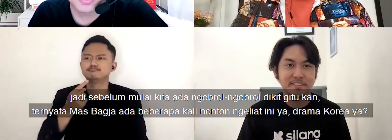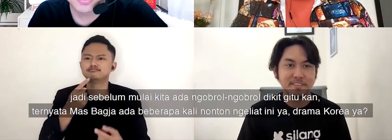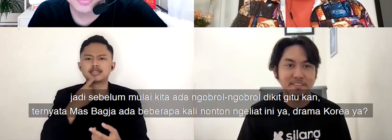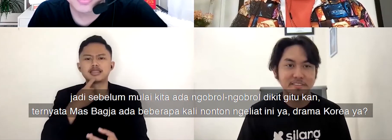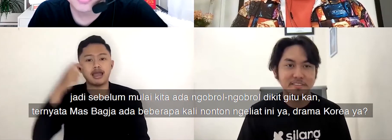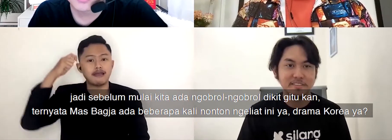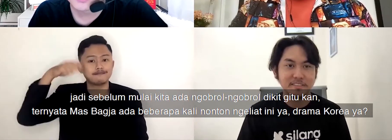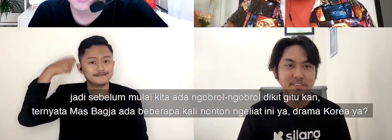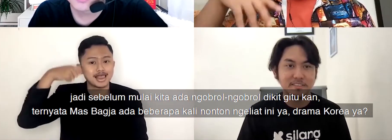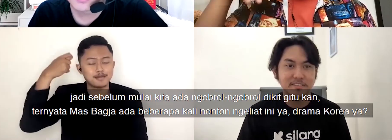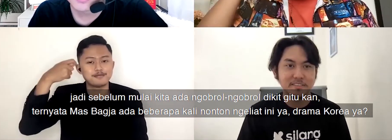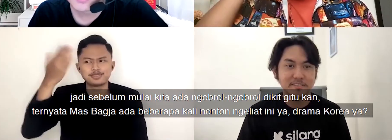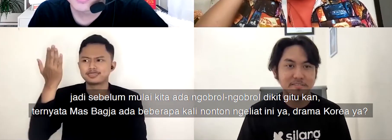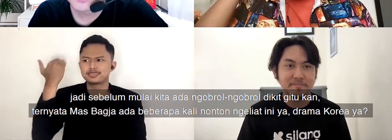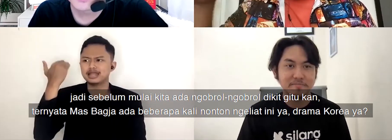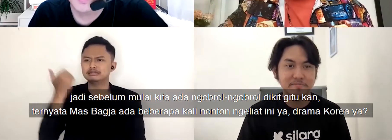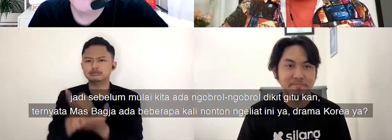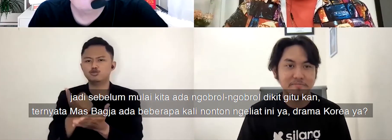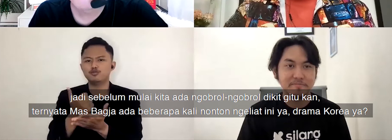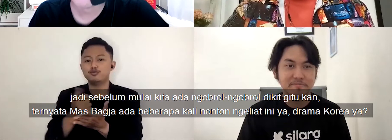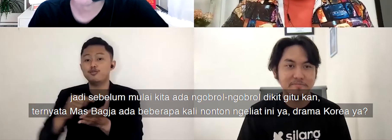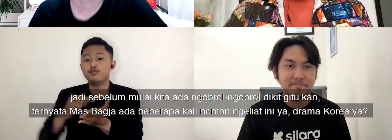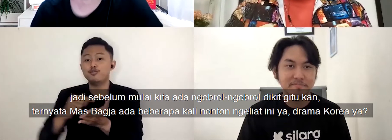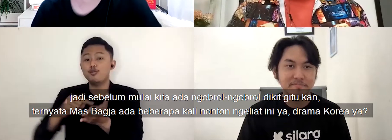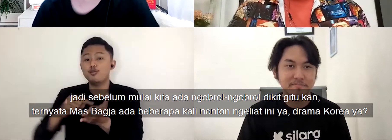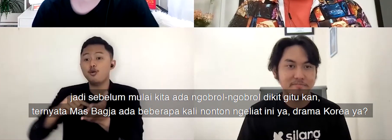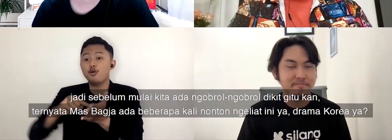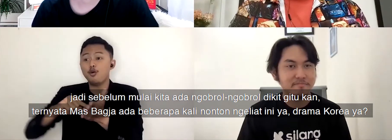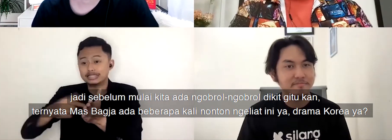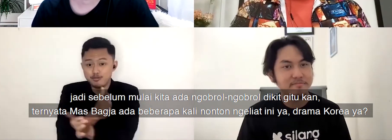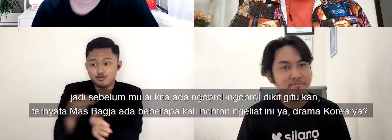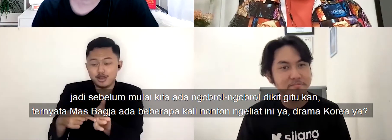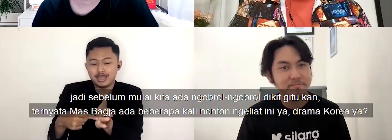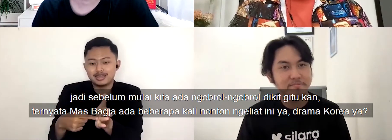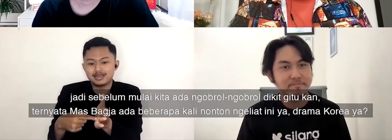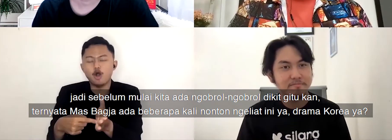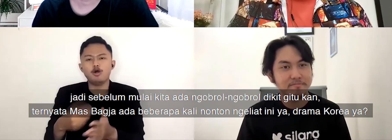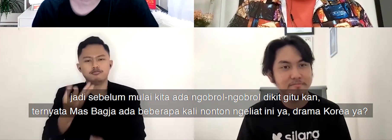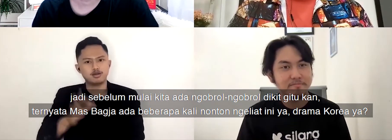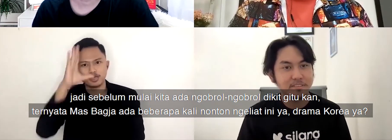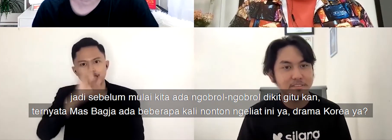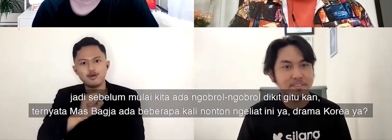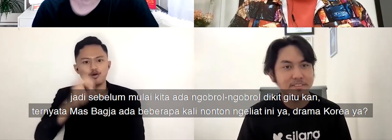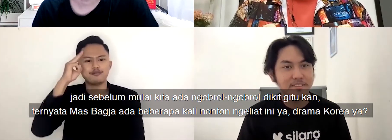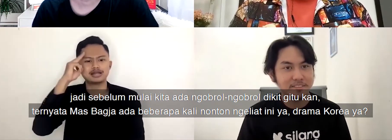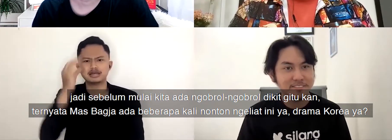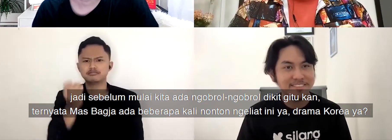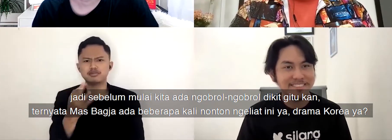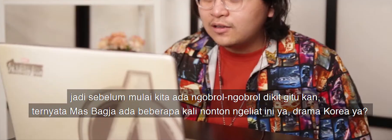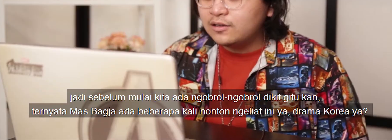juga Tadi sempet Jadi sebelum mulai kita ada ngobrol kita ternyata nampaknya ada beberapa kali menonton